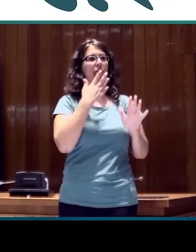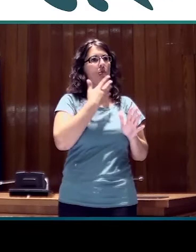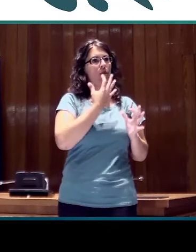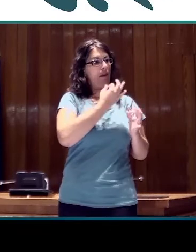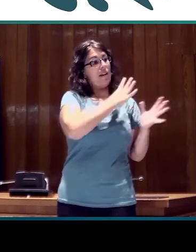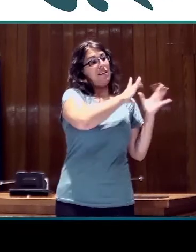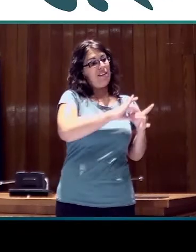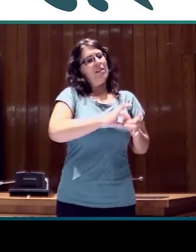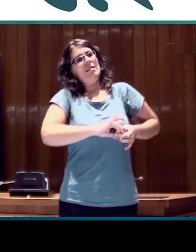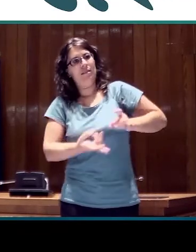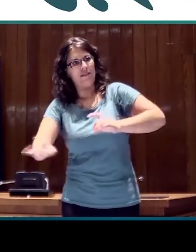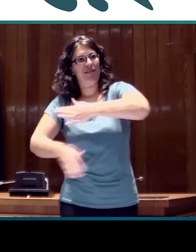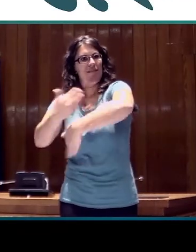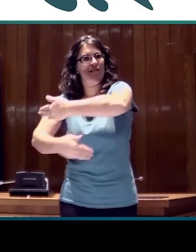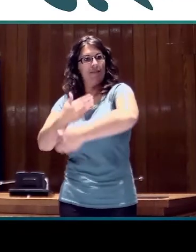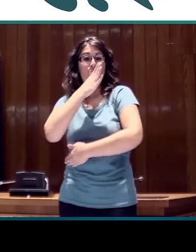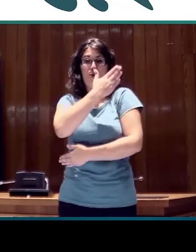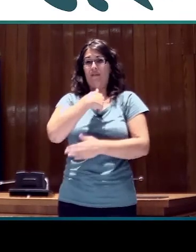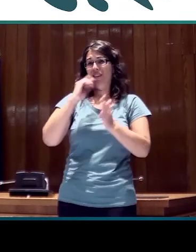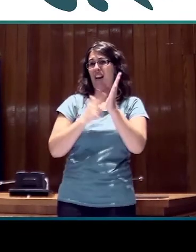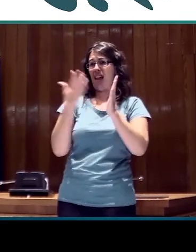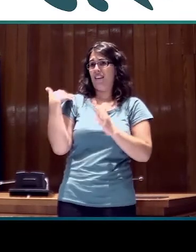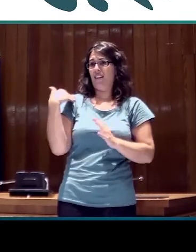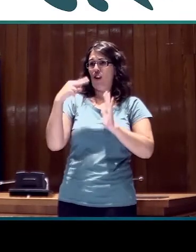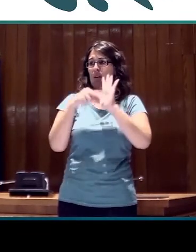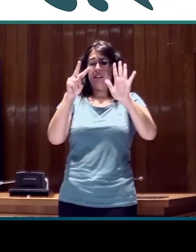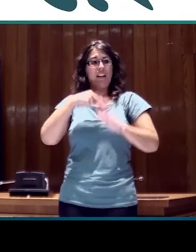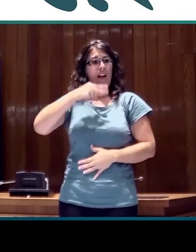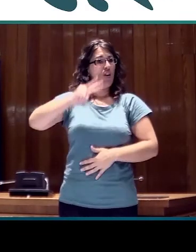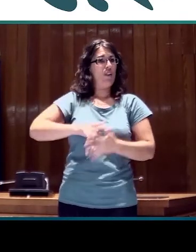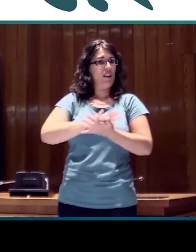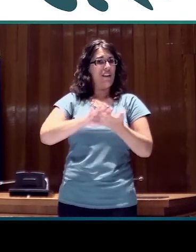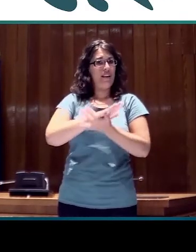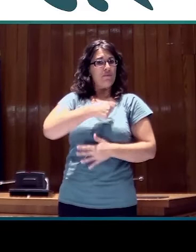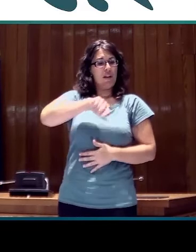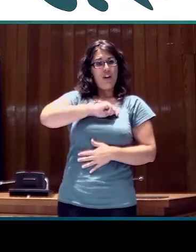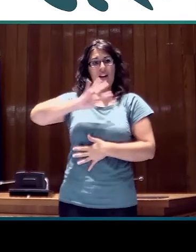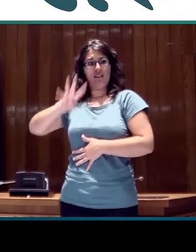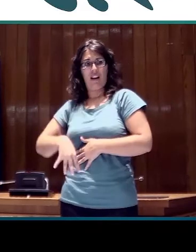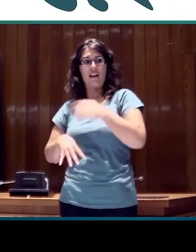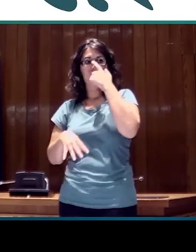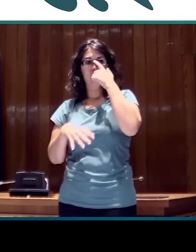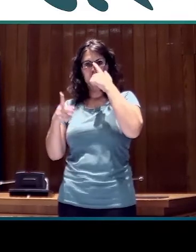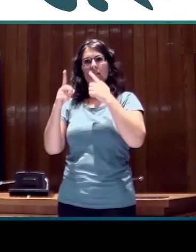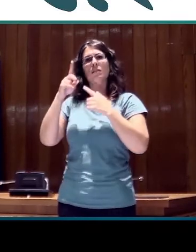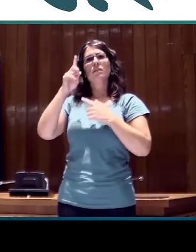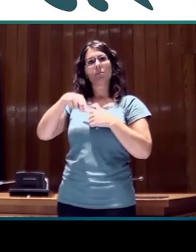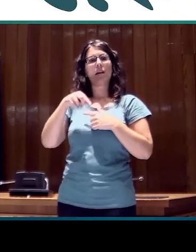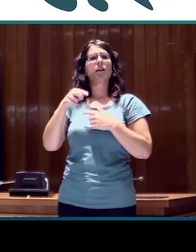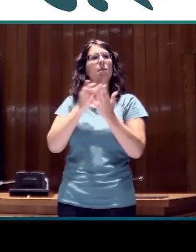precisamente la lengua de signos Española y catalana y que se regulaba los medios de apoyo de comunicación oral de las personas sordas